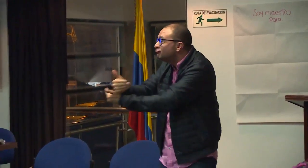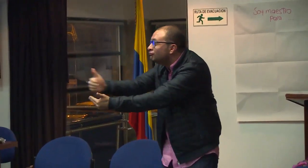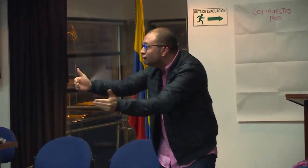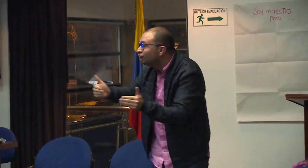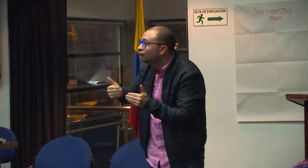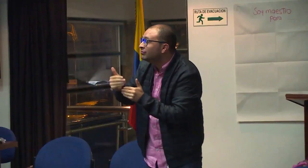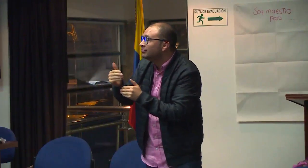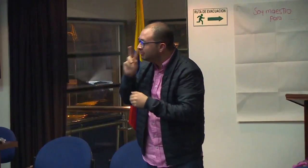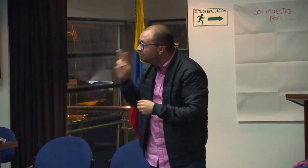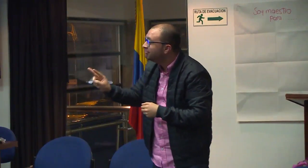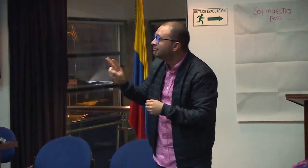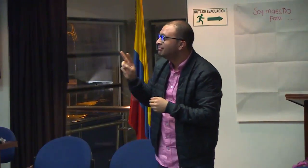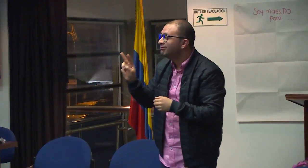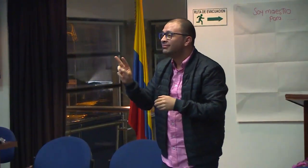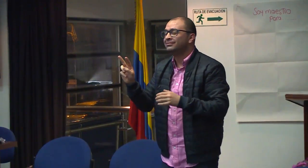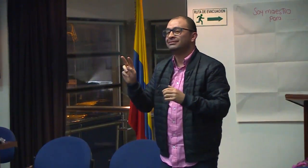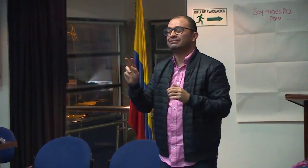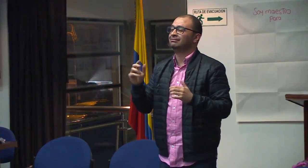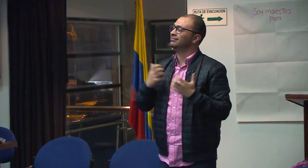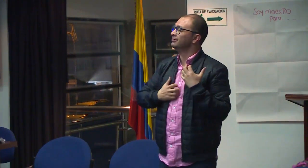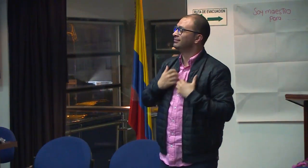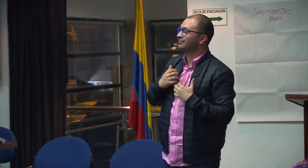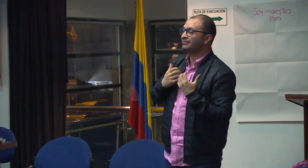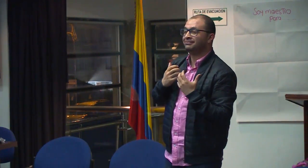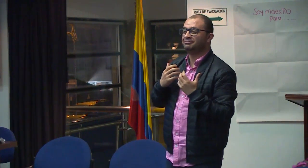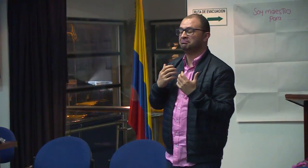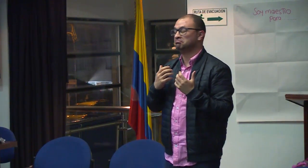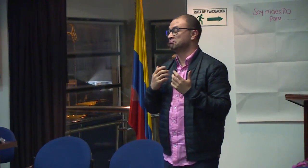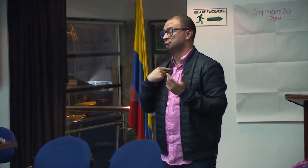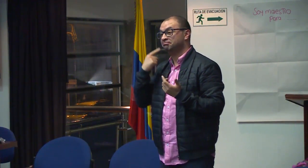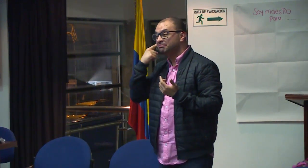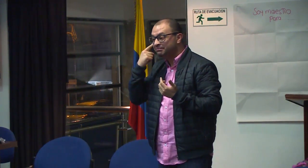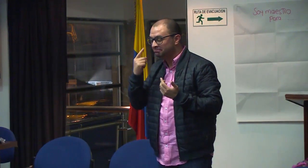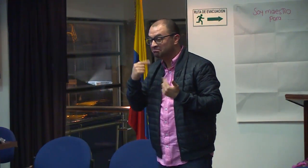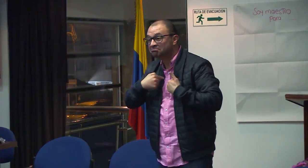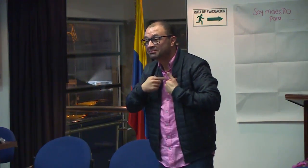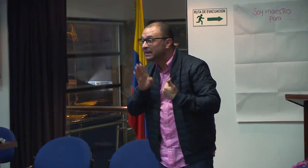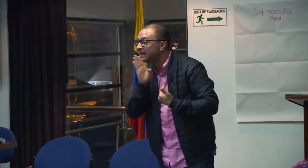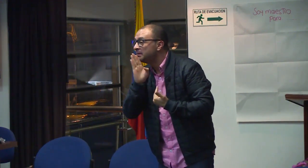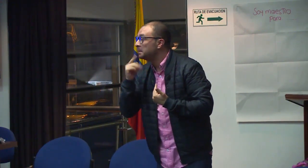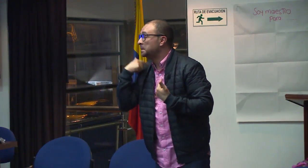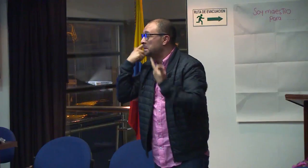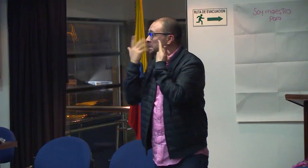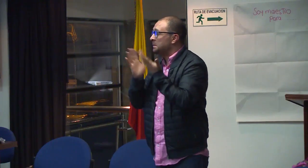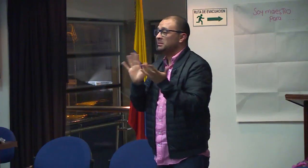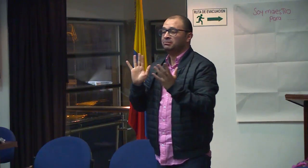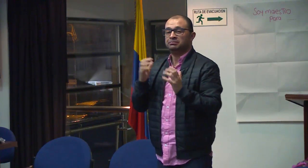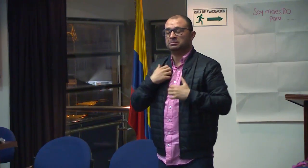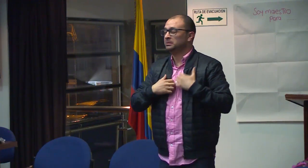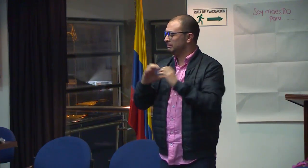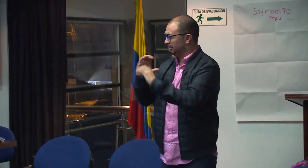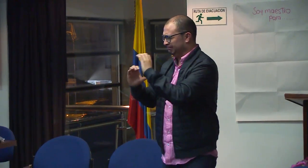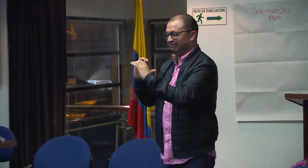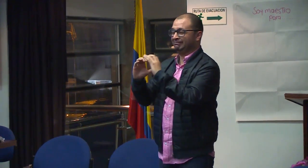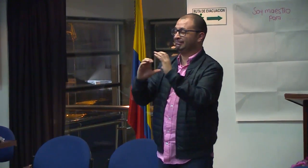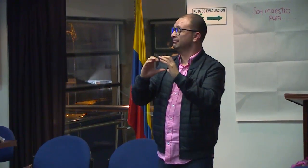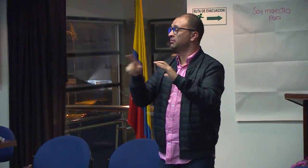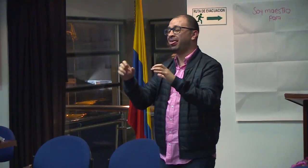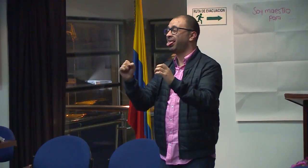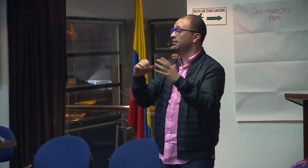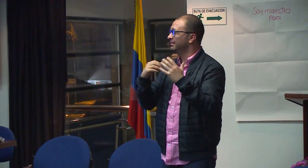pueblo, pues, ellos se relacionaban como con los niños. Y yo no sabía qué pasaba, yo no tenía ni idea quién era